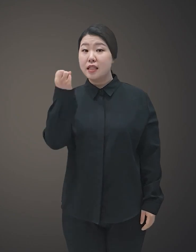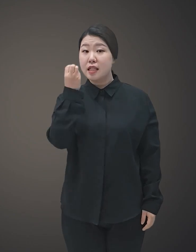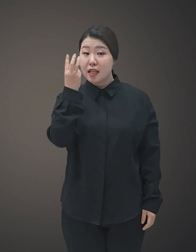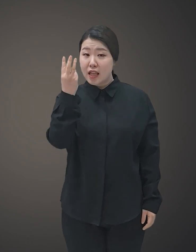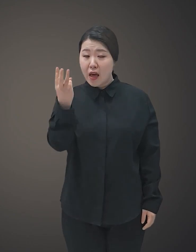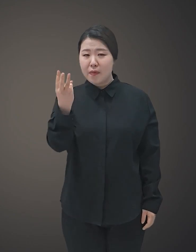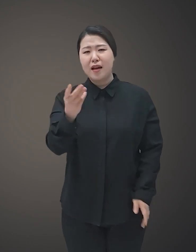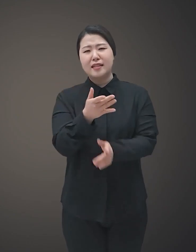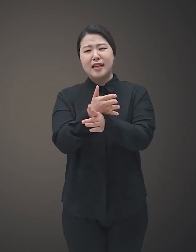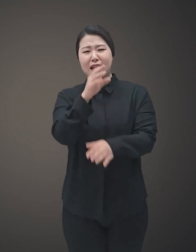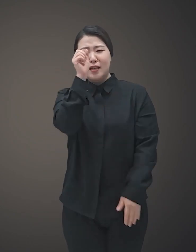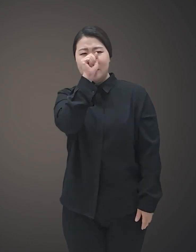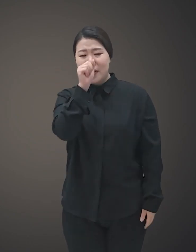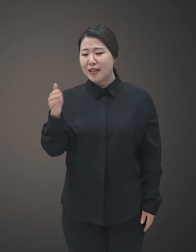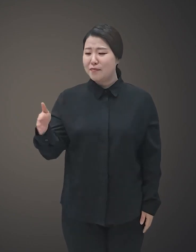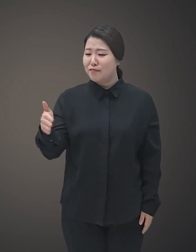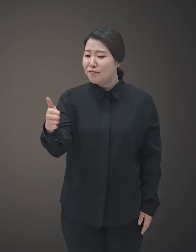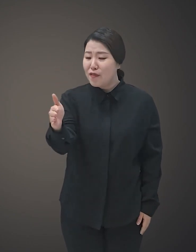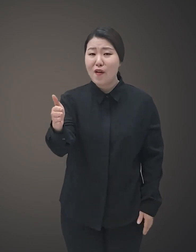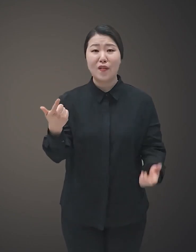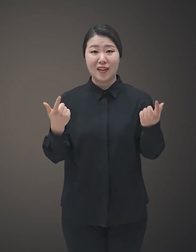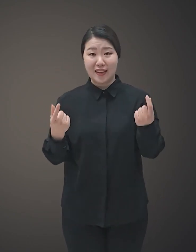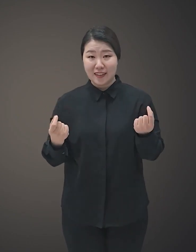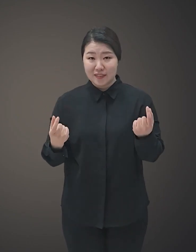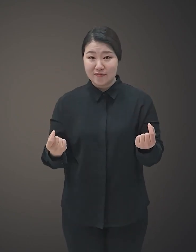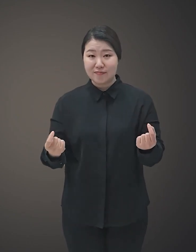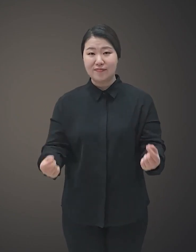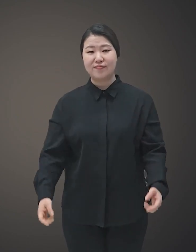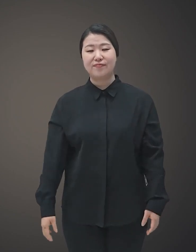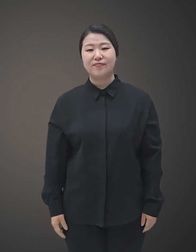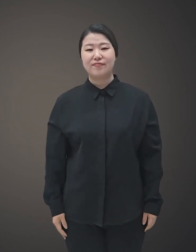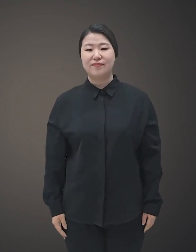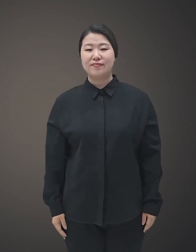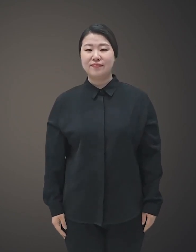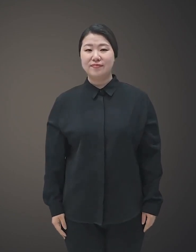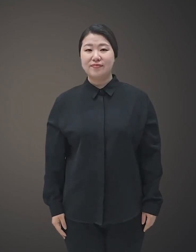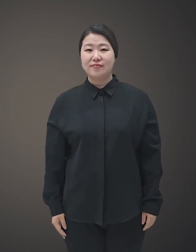셋째 달에 너는 장난을 좋아하는 물고기 같고.